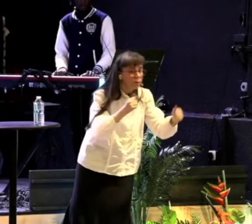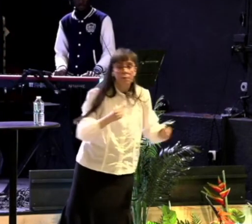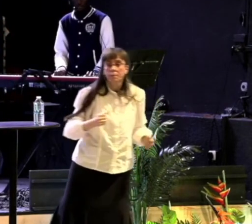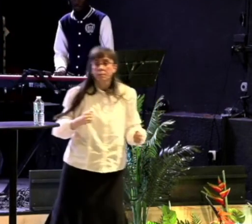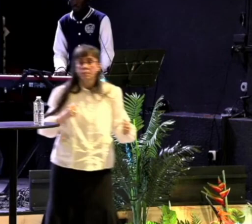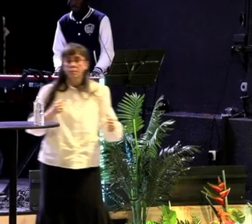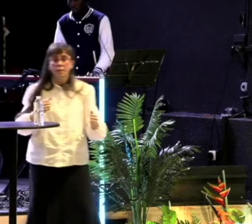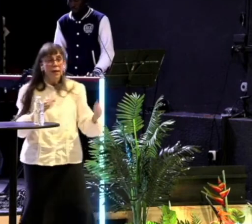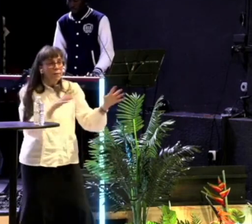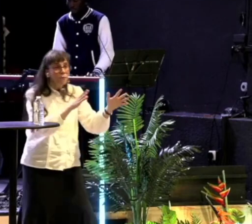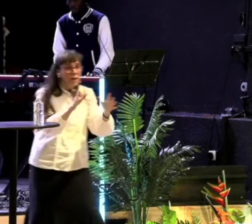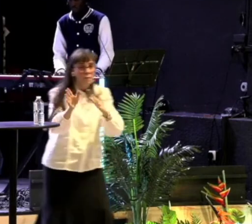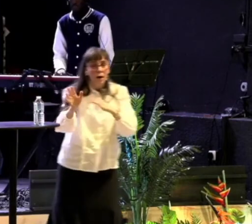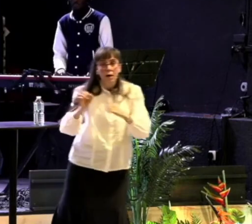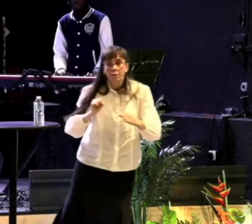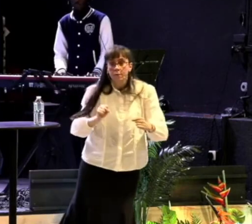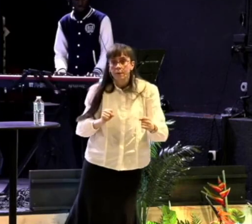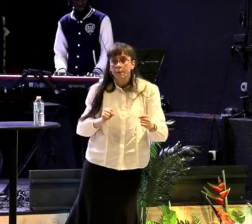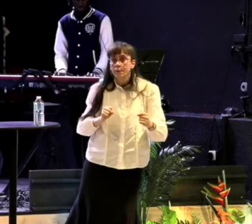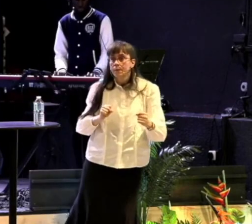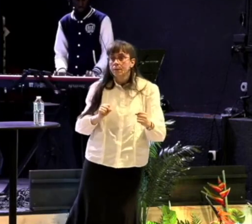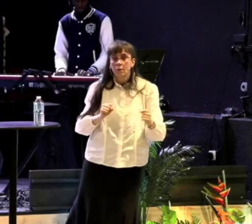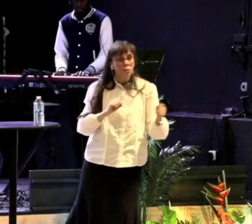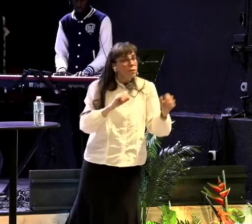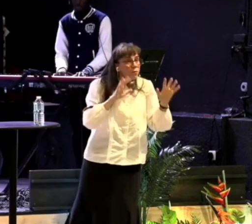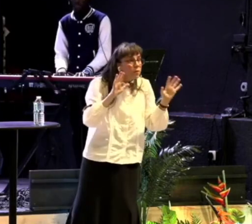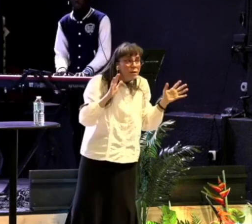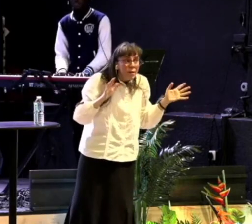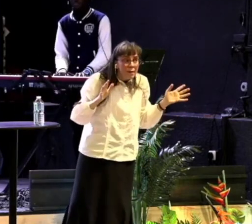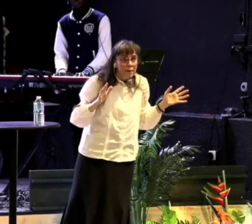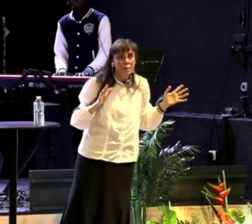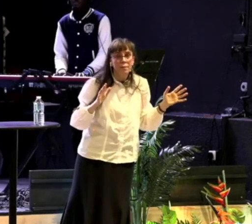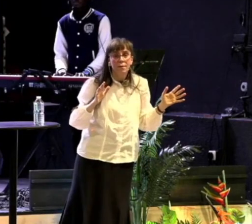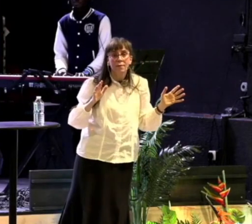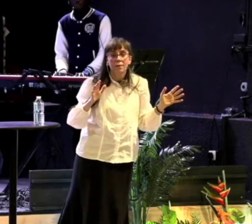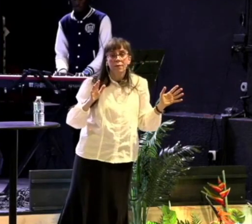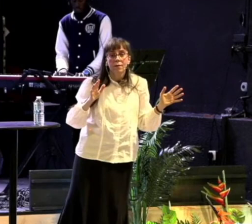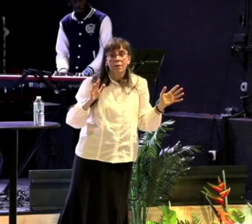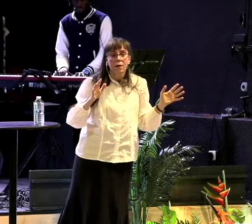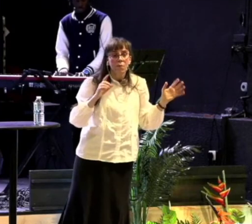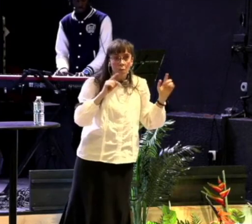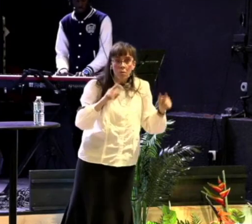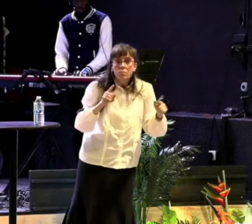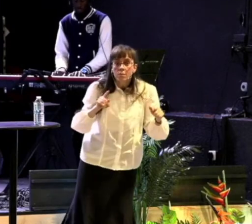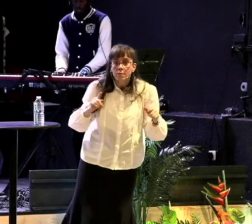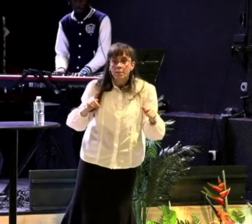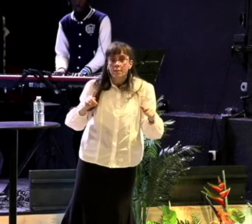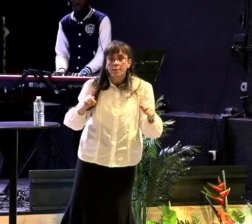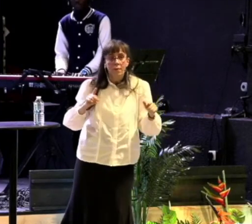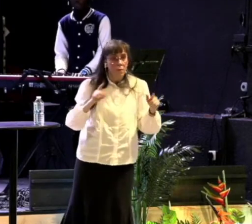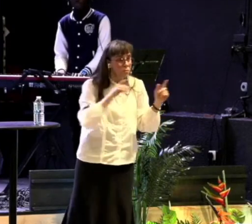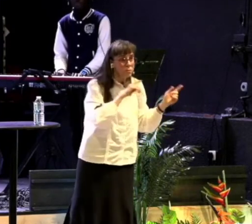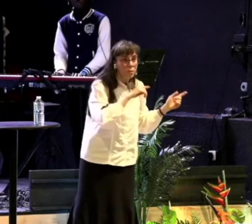En faveur, pas de n'importe qui, hein, de ceux et